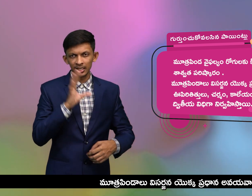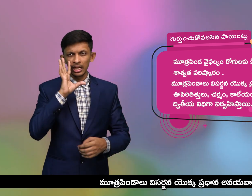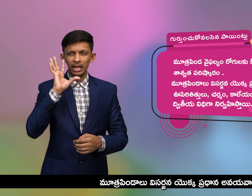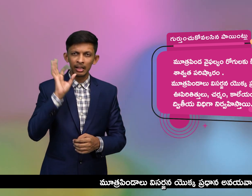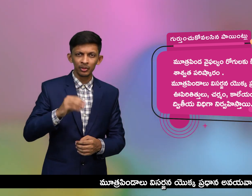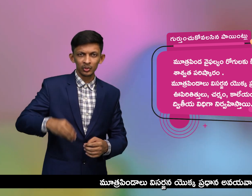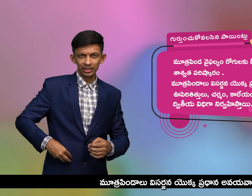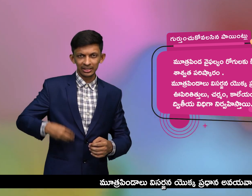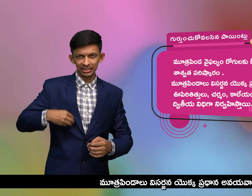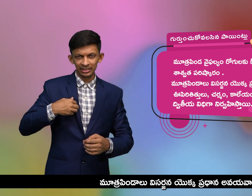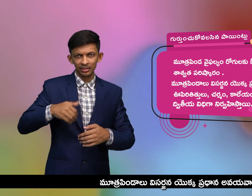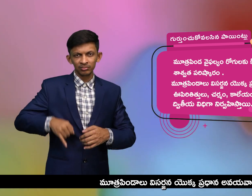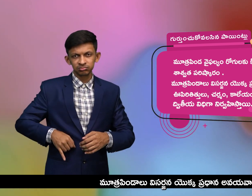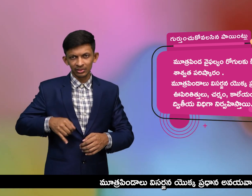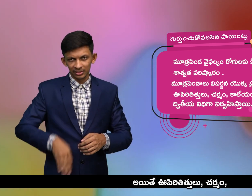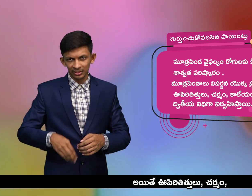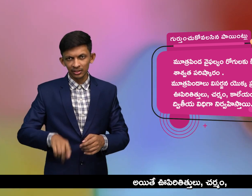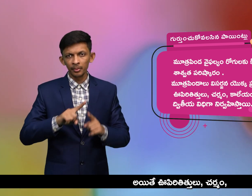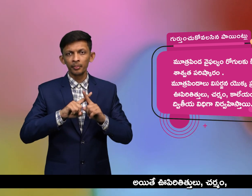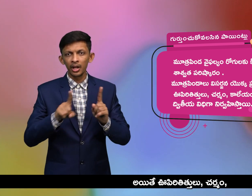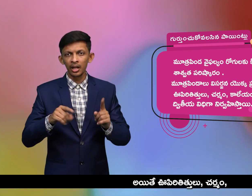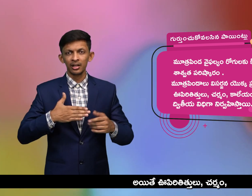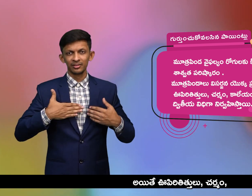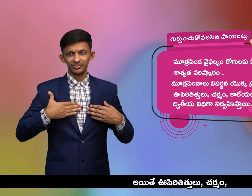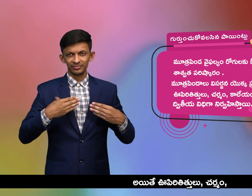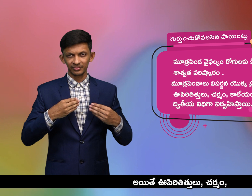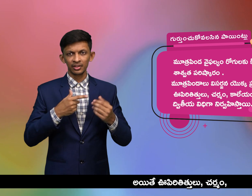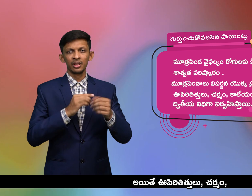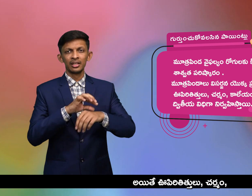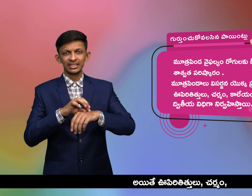విసర్జన యొక్క ప్రధాన అవయవాలు అయితే ఊపిరితిత్తులు,